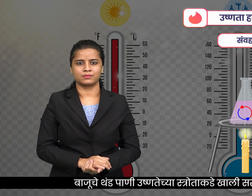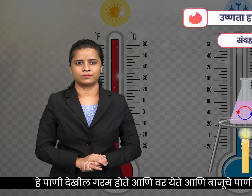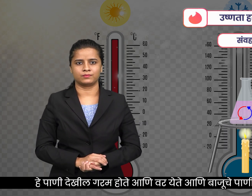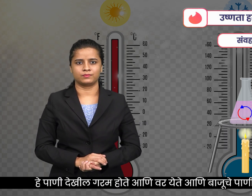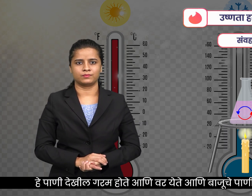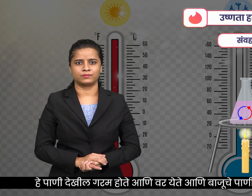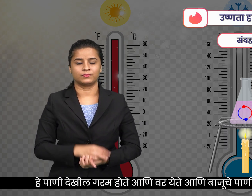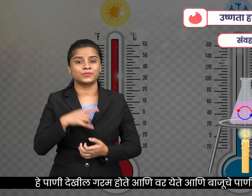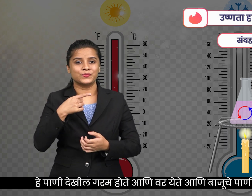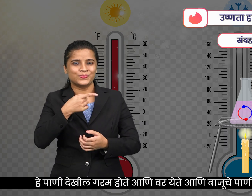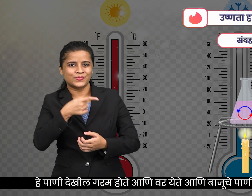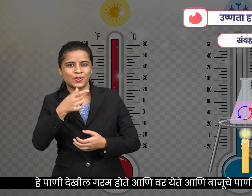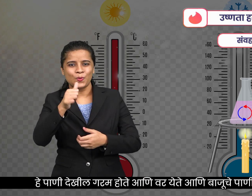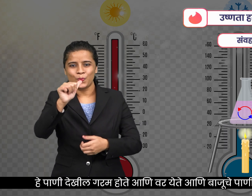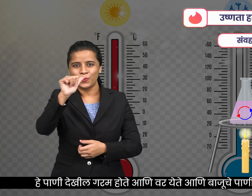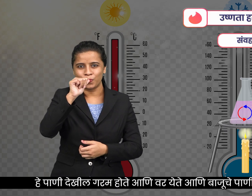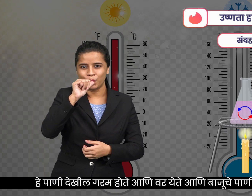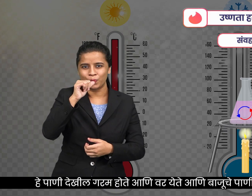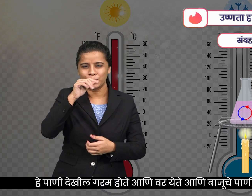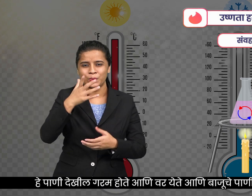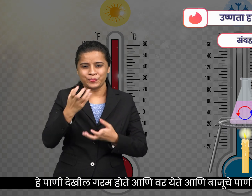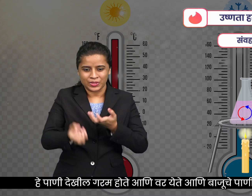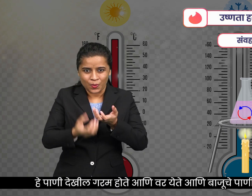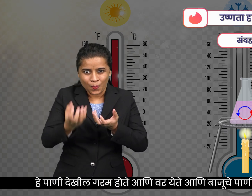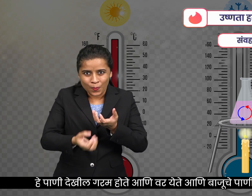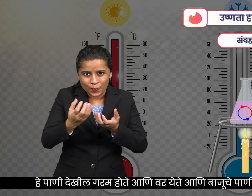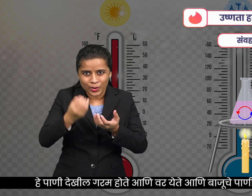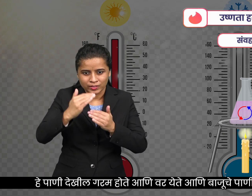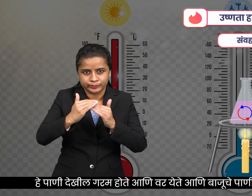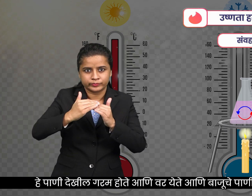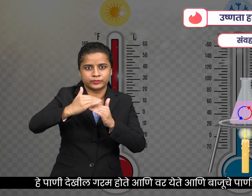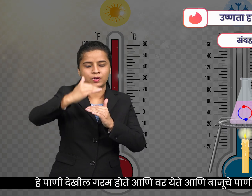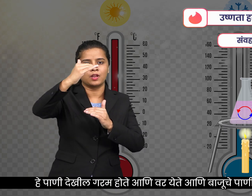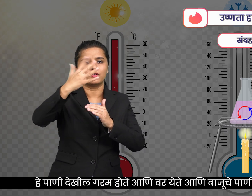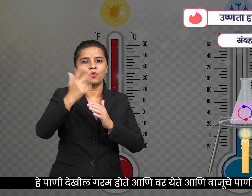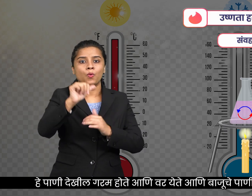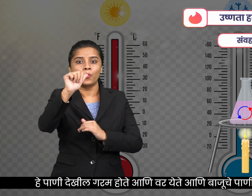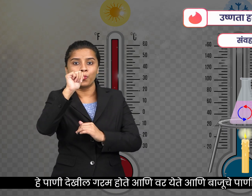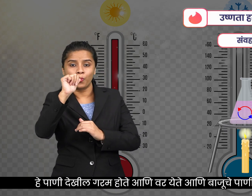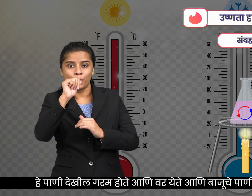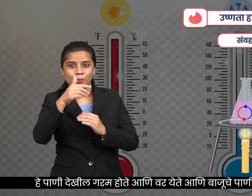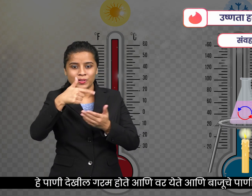हे पाणी देखील गरम होतं आणि वर येतं आणि बाजूचे पाणी खाली सरकते.